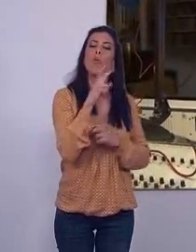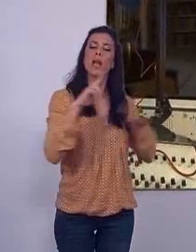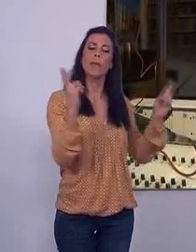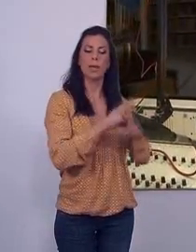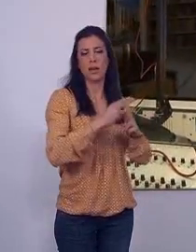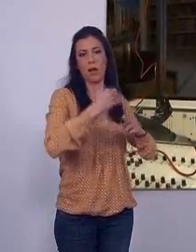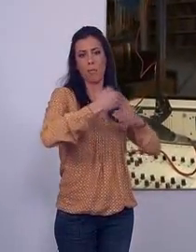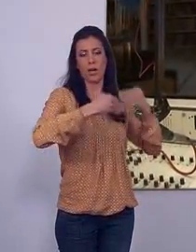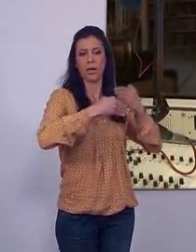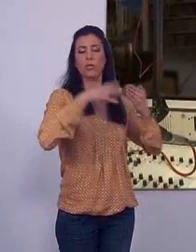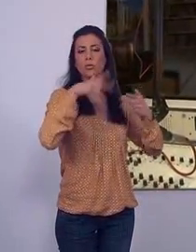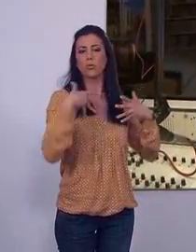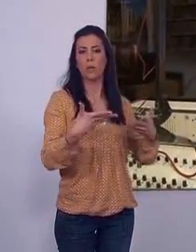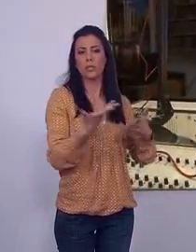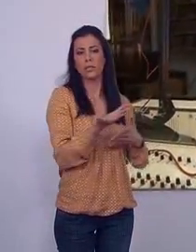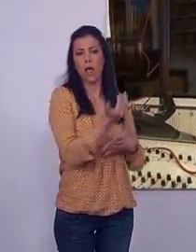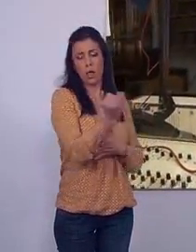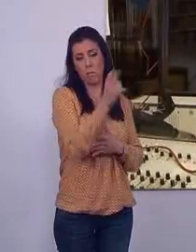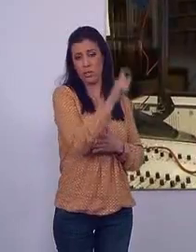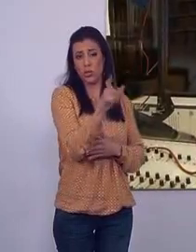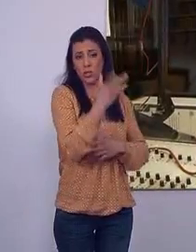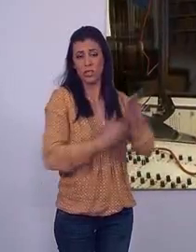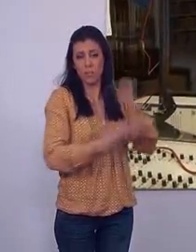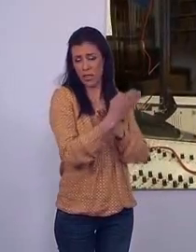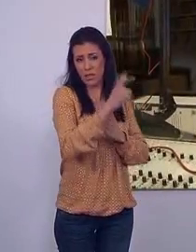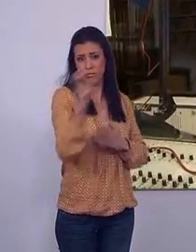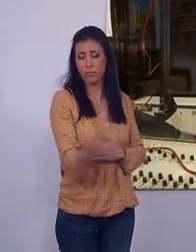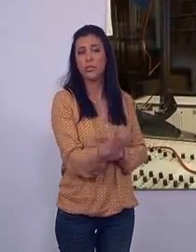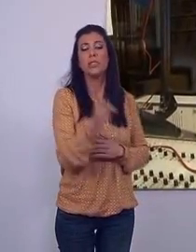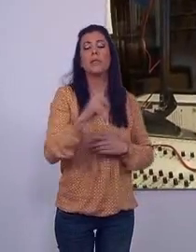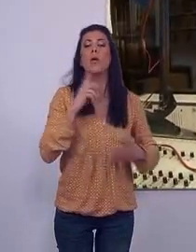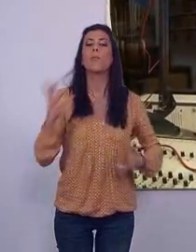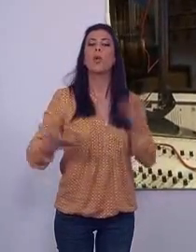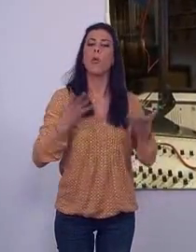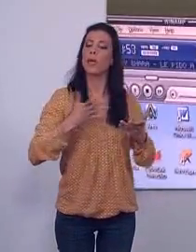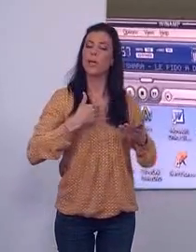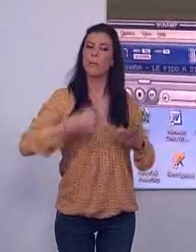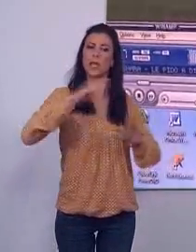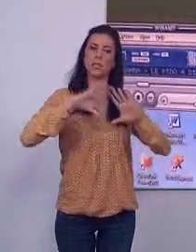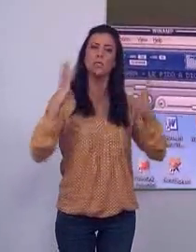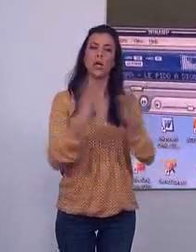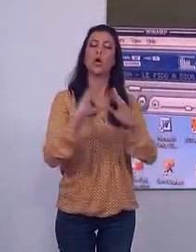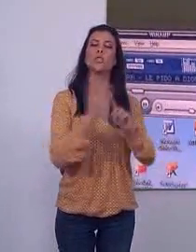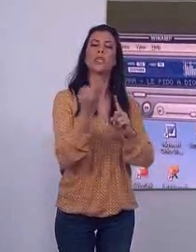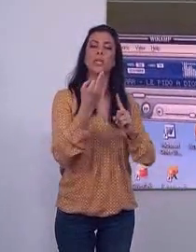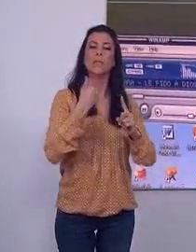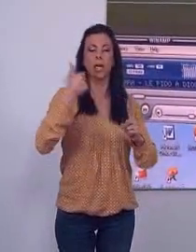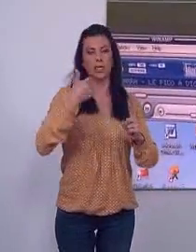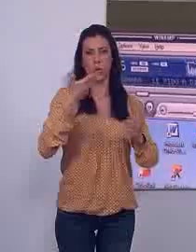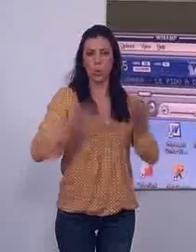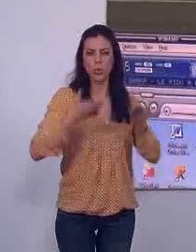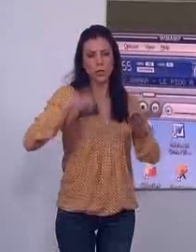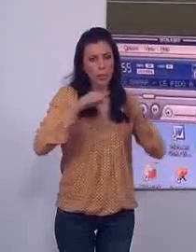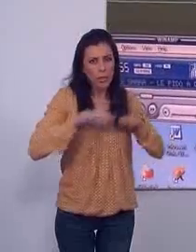eliminar poco a poco las barreras que existen entre las personas con capacidades diferentes y promover un mundo más justo